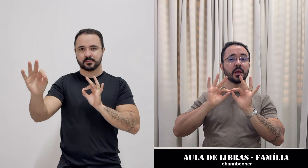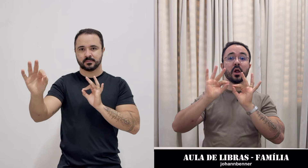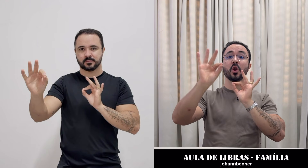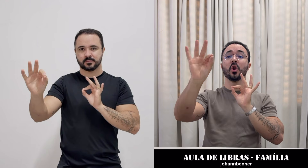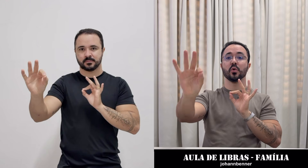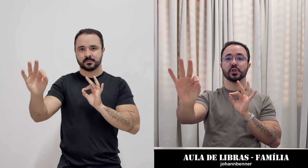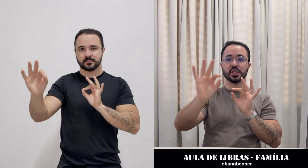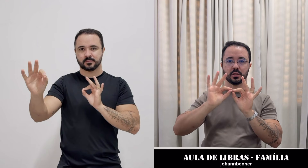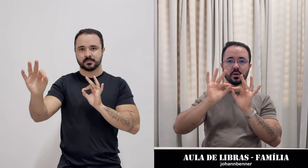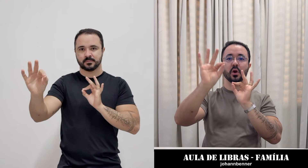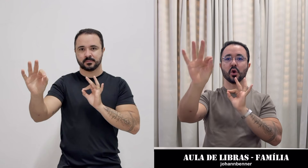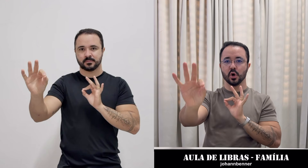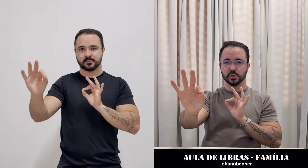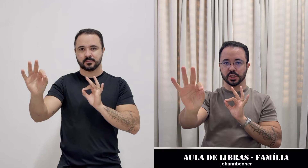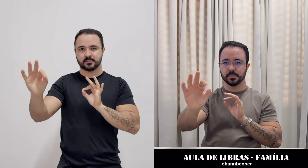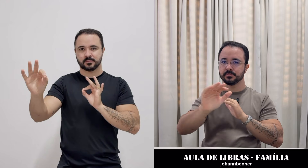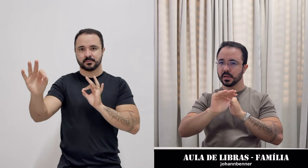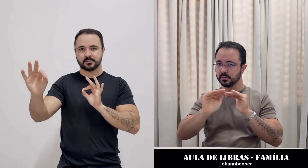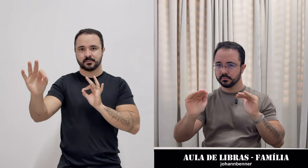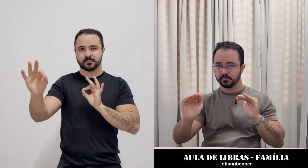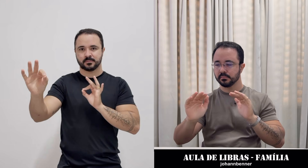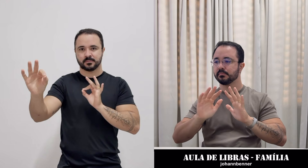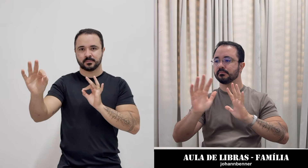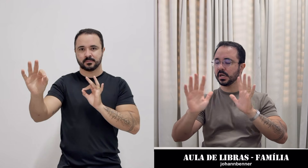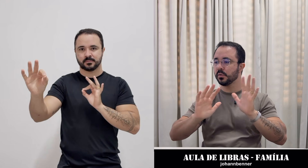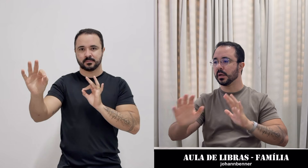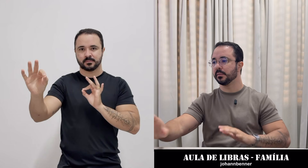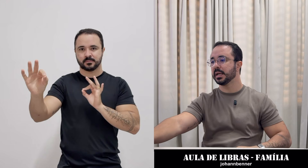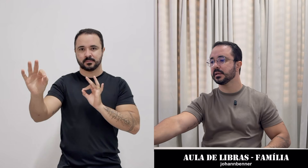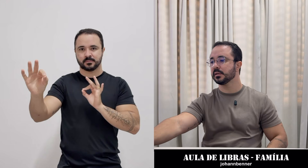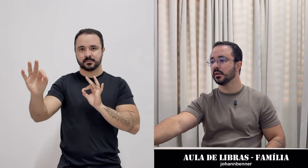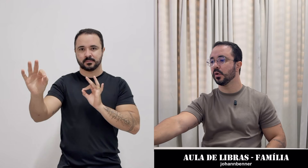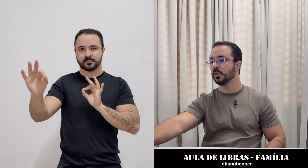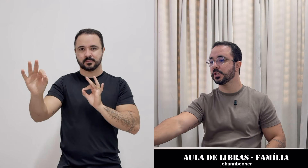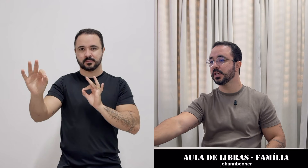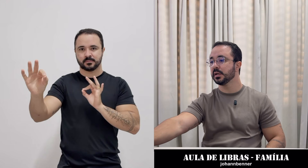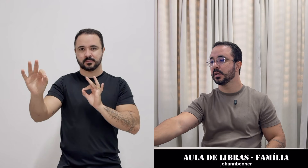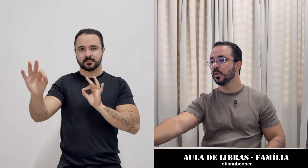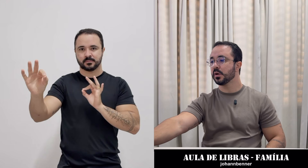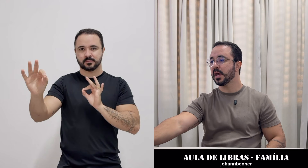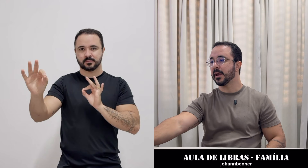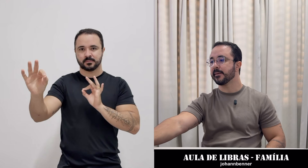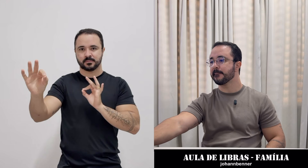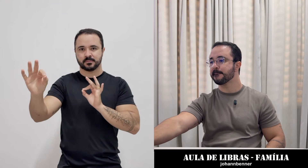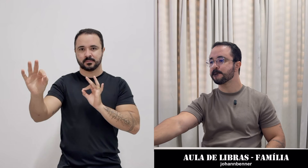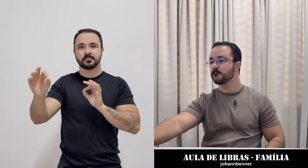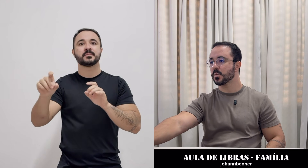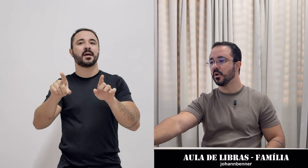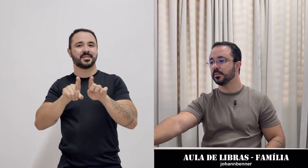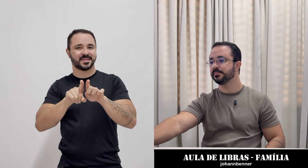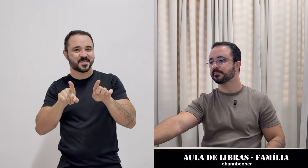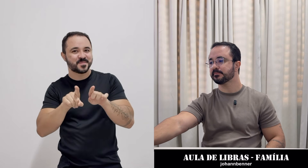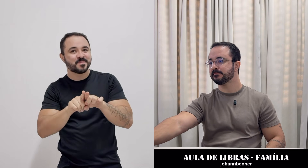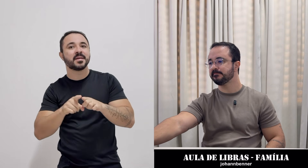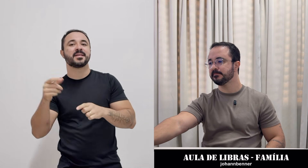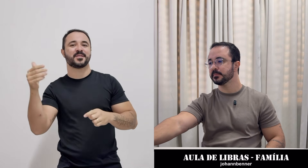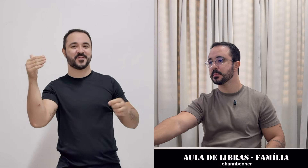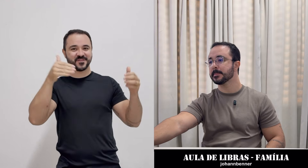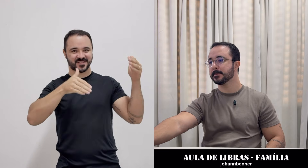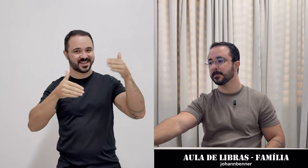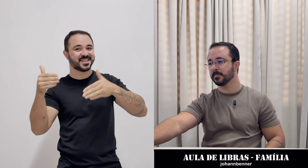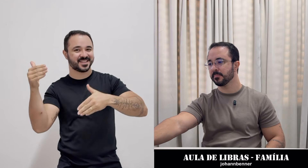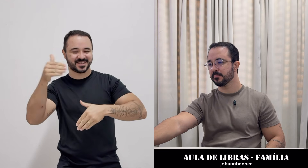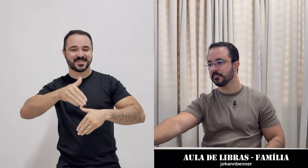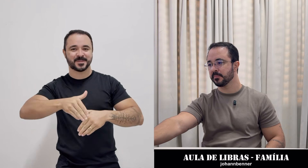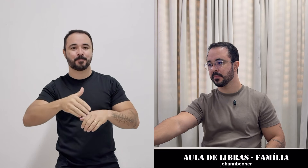vivem longe, longe. Então, tranquilo, beleza? Longe, o quê? Ó.